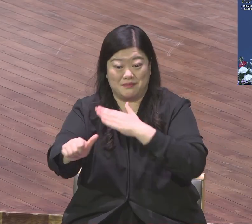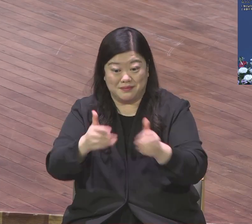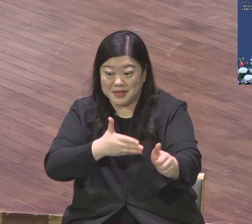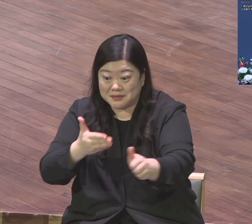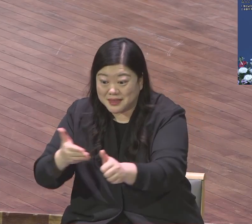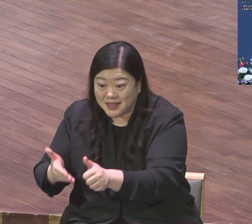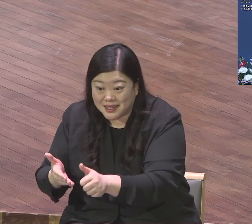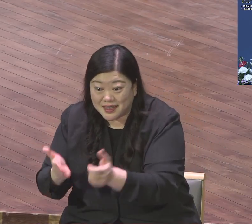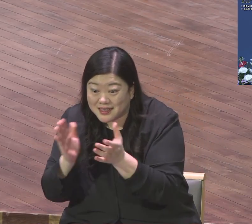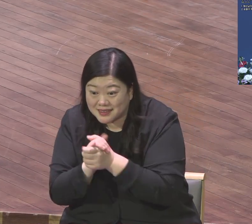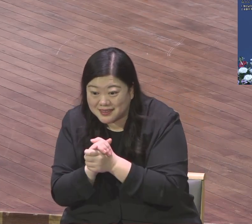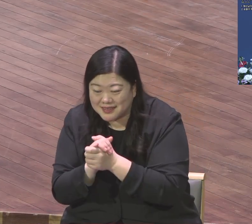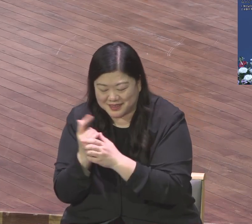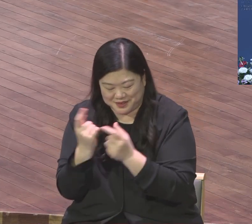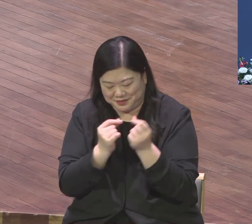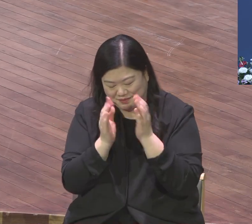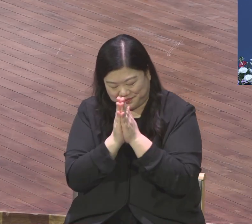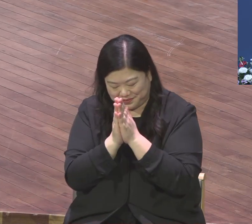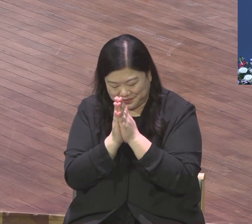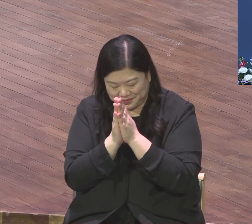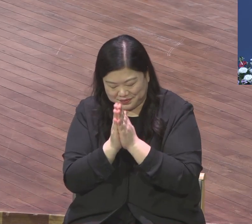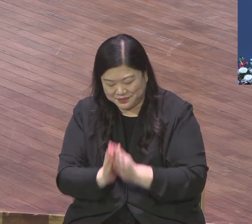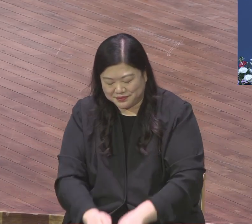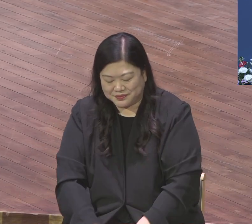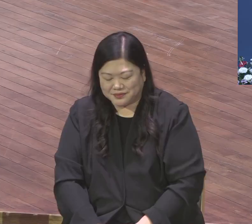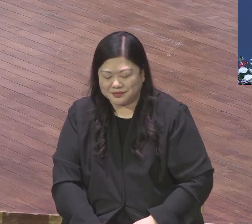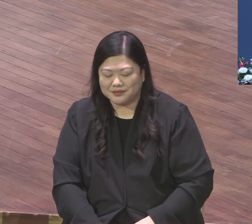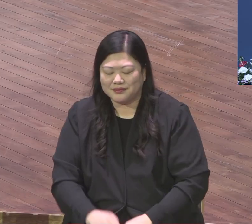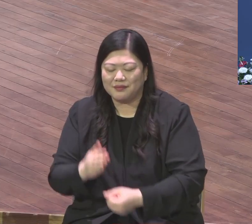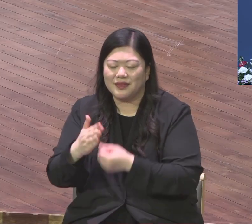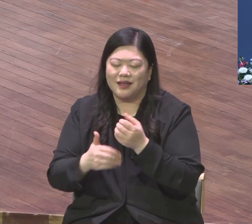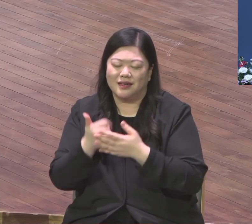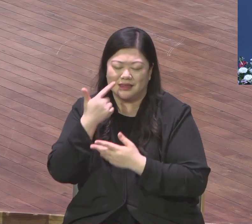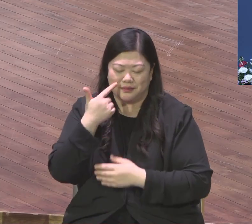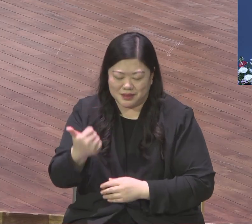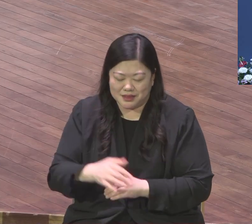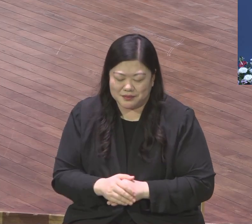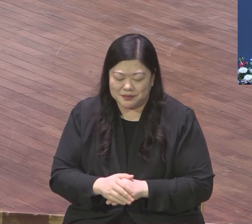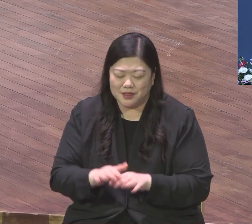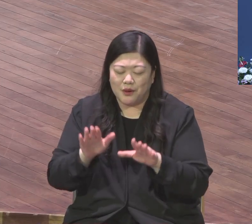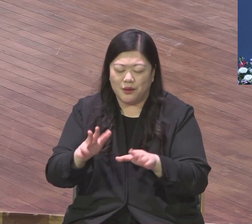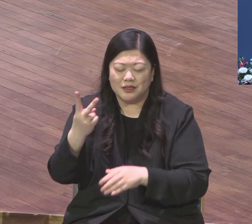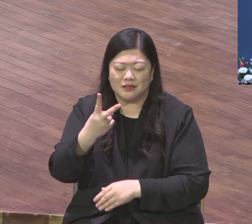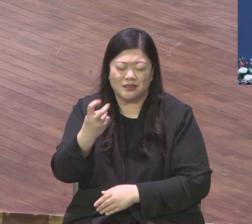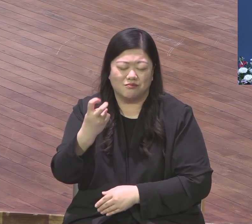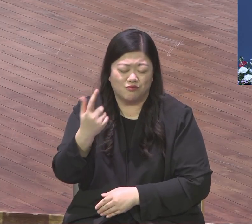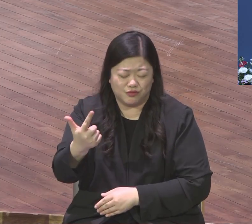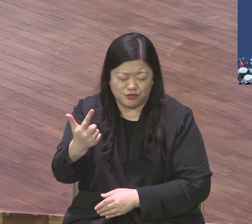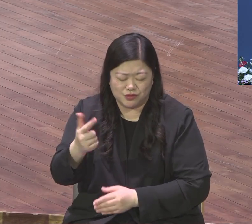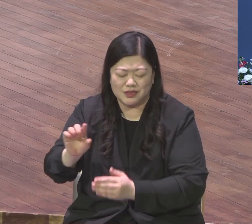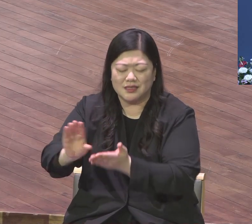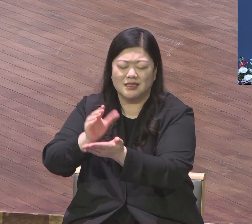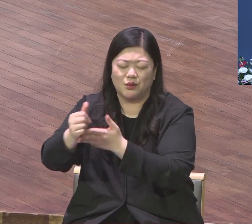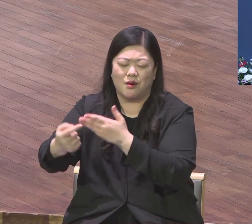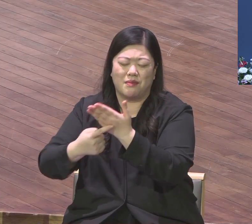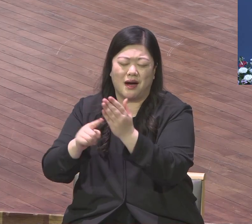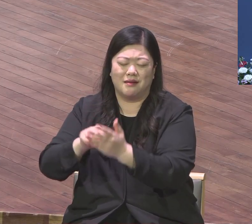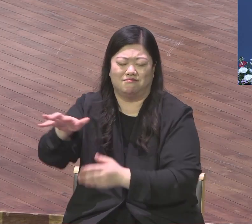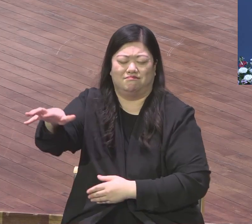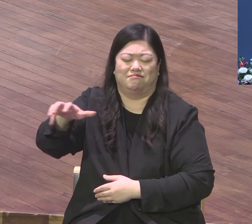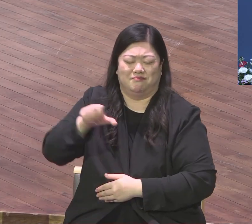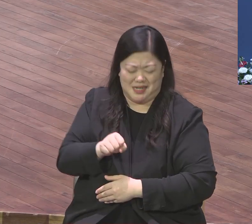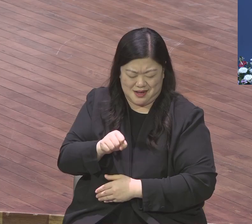축복합니다. 기도하겠습니다. 아버지 하나님, 2026년 우리 영교회가 그리스도 예수의 마음을 품고 시작을